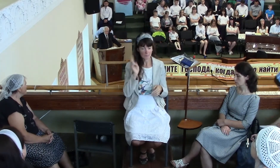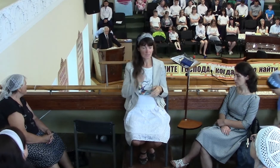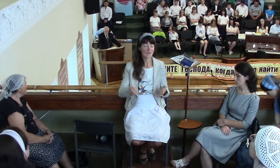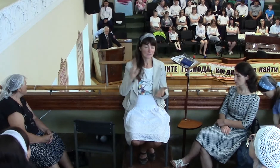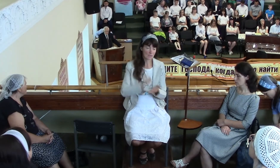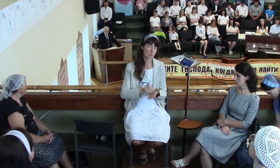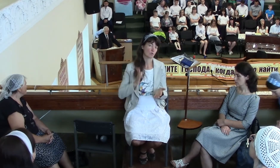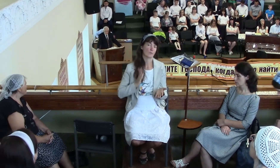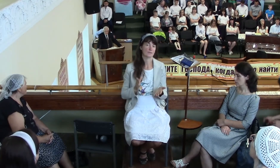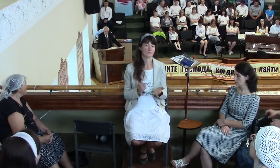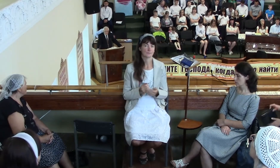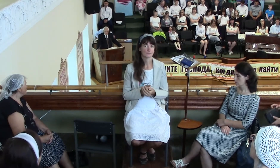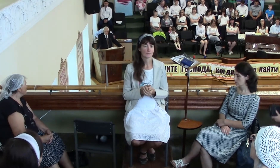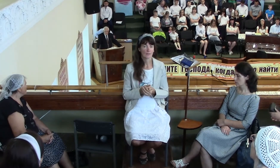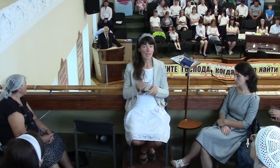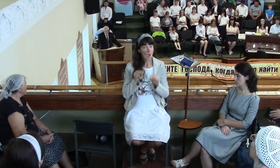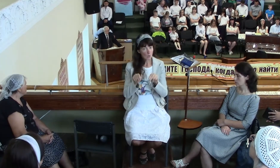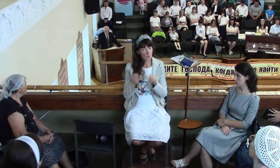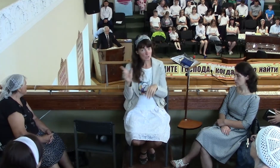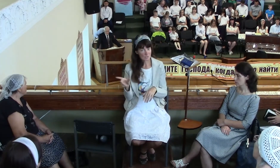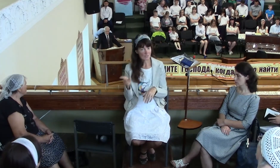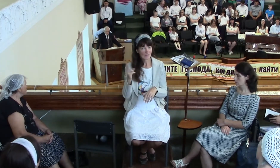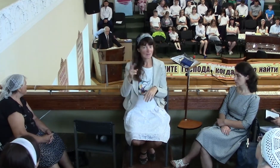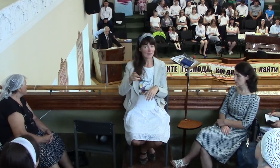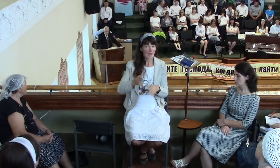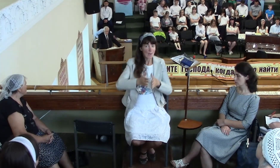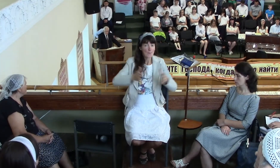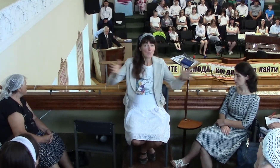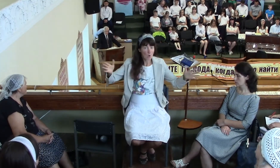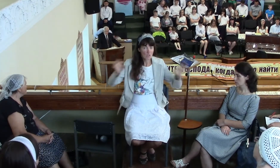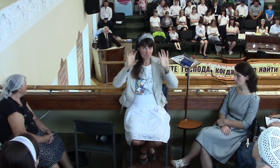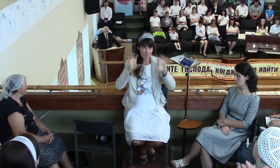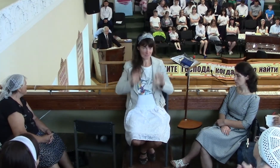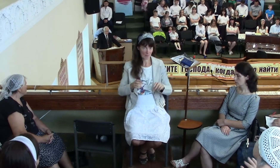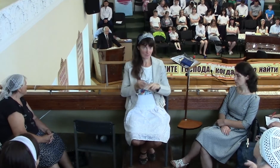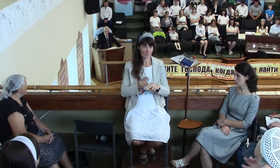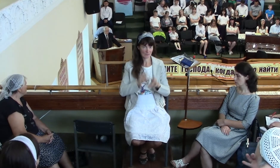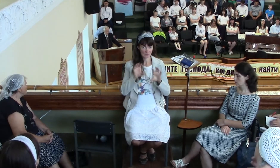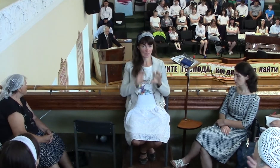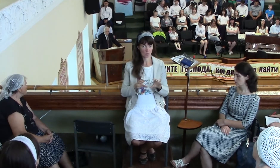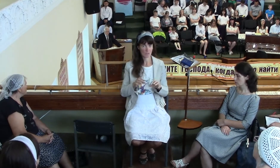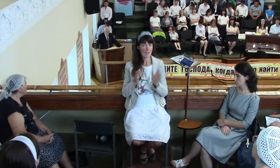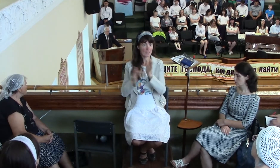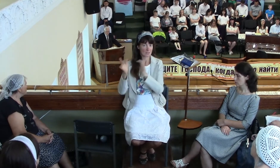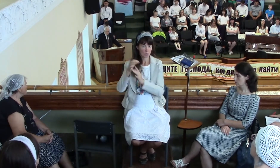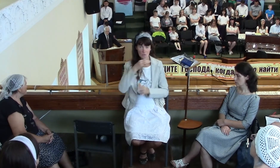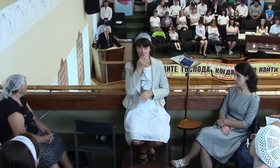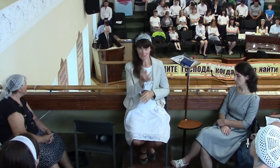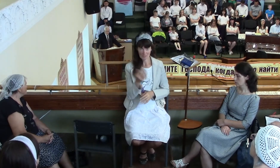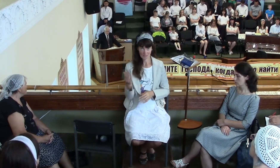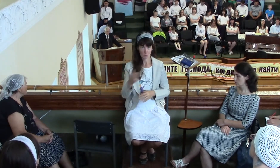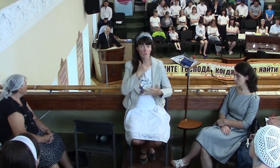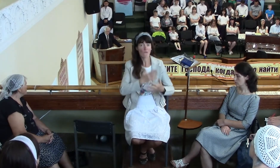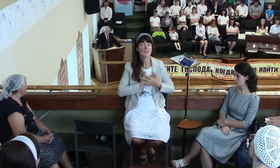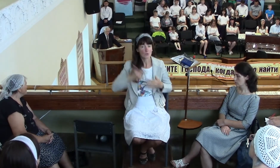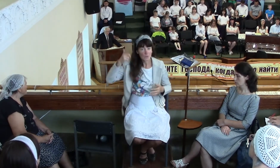вы знаете. Учитель, какая наибольшая заповедь в законе? Иисус сказал ему: возлюби Господа, Бога твоего,